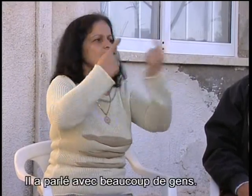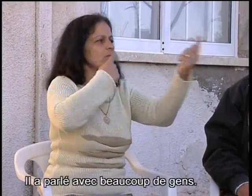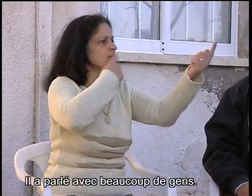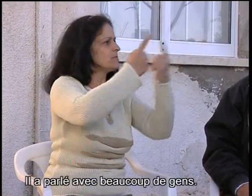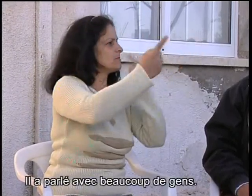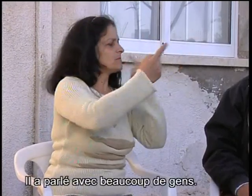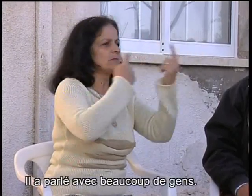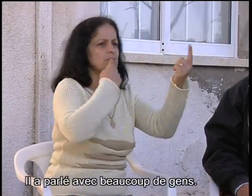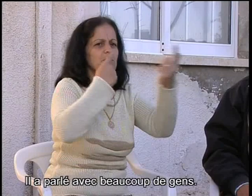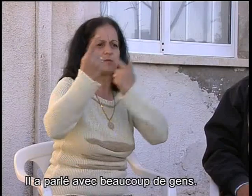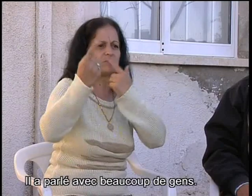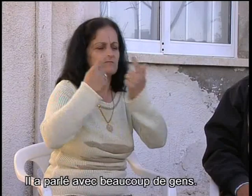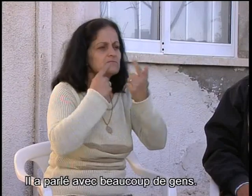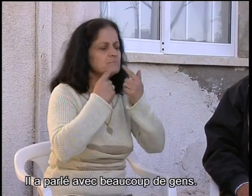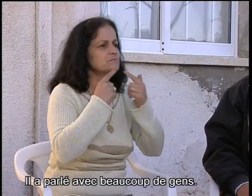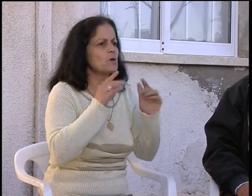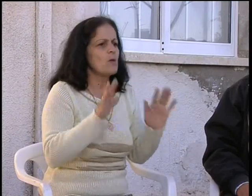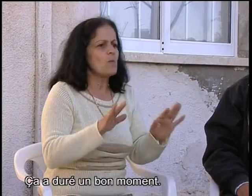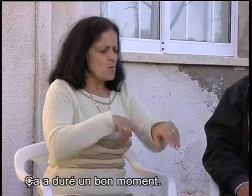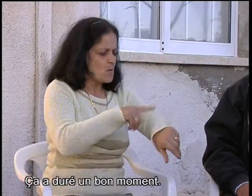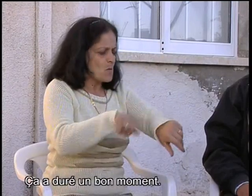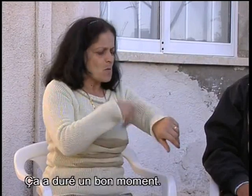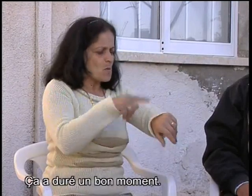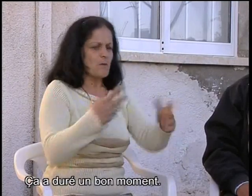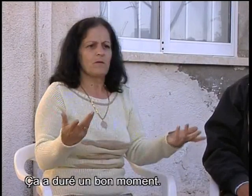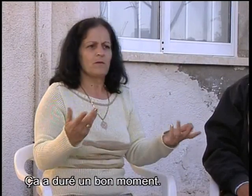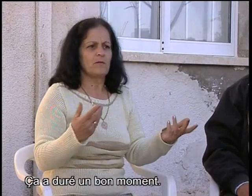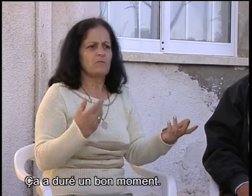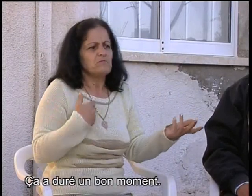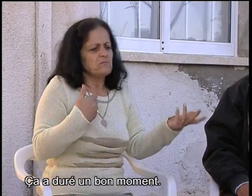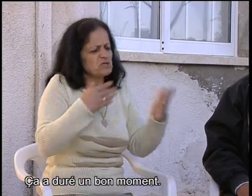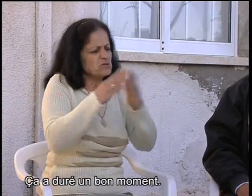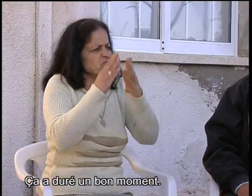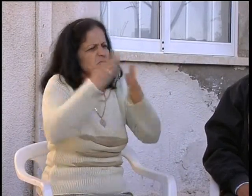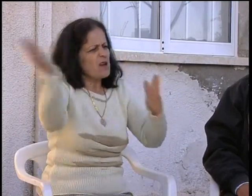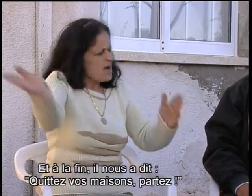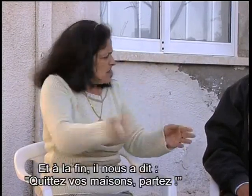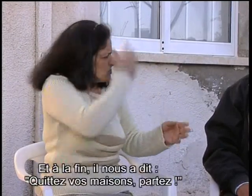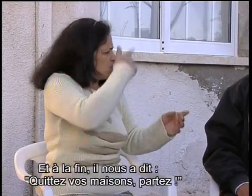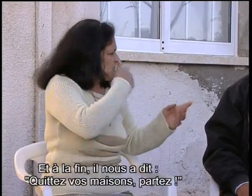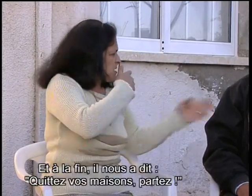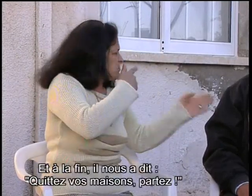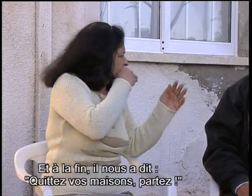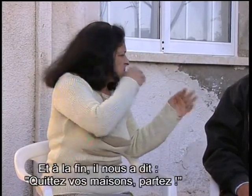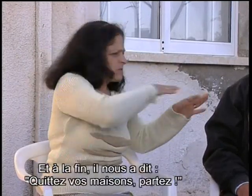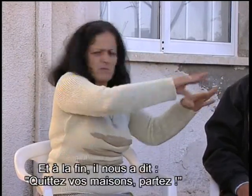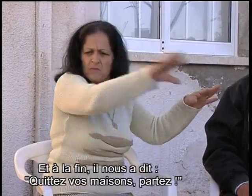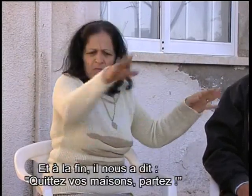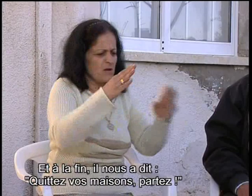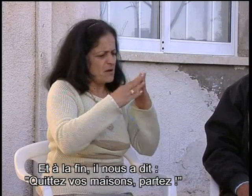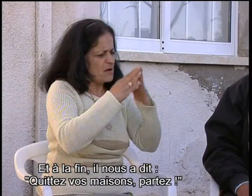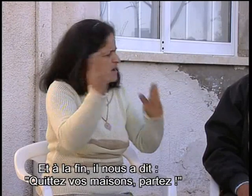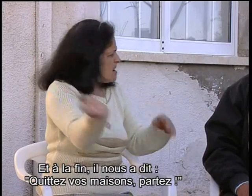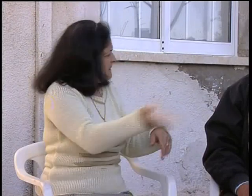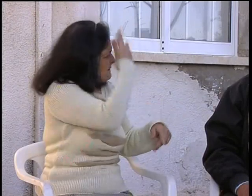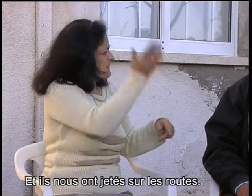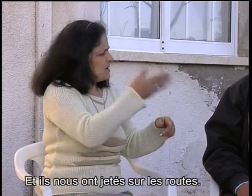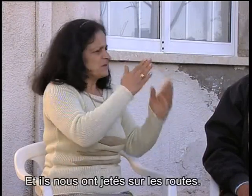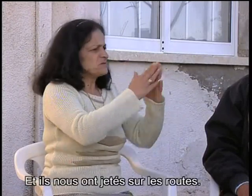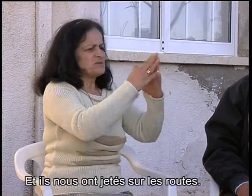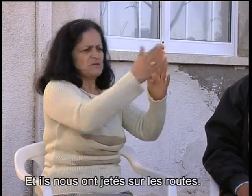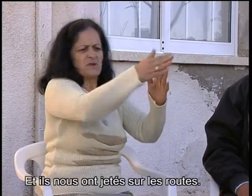Il a parlé avec beaucoup de gens. Ça a duré un bon moment. Et puis à la fin, il nous a dit, vous quittez vos maisons, vous partez.